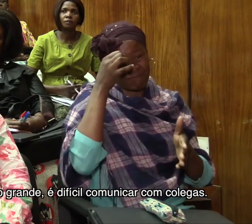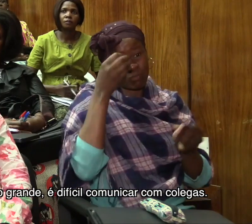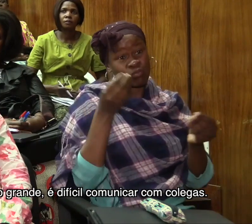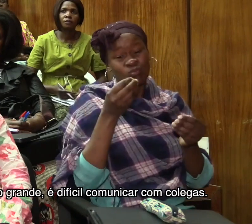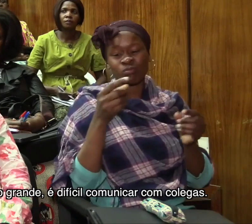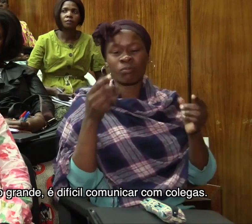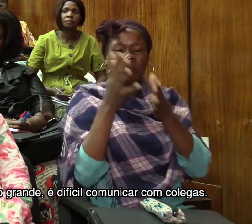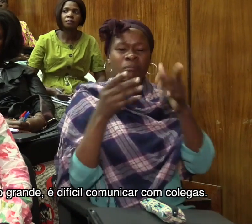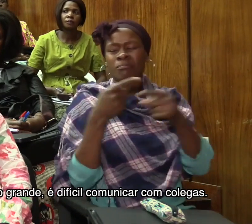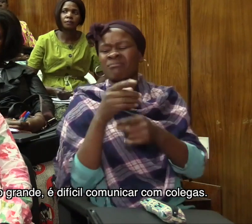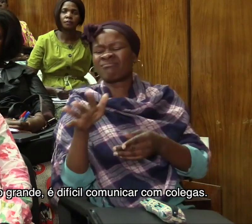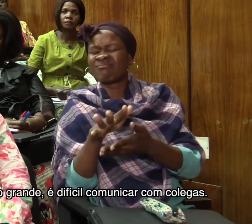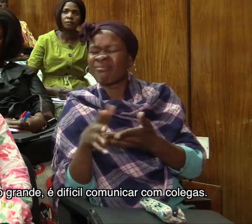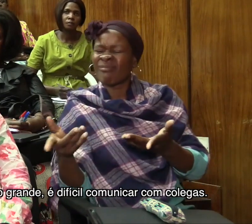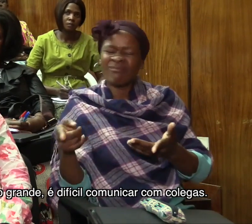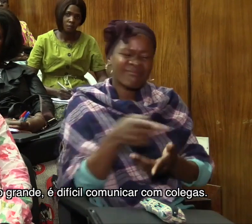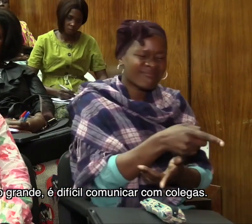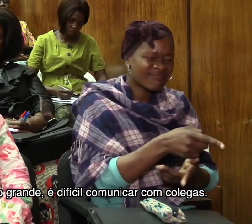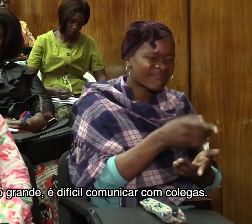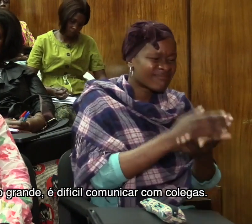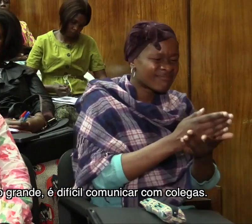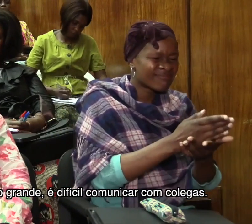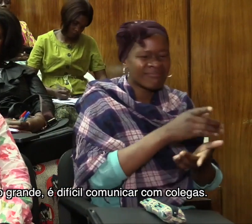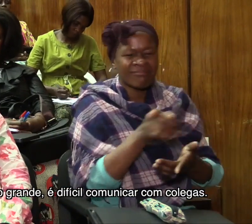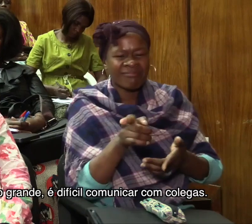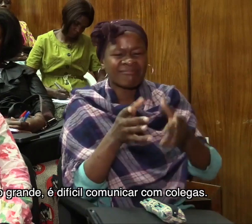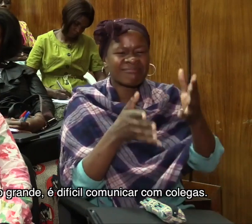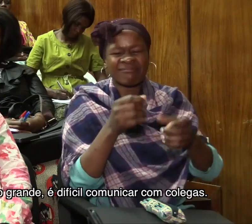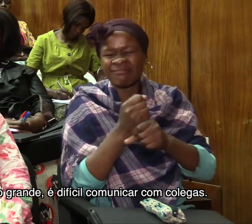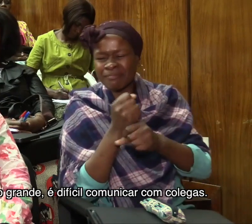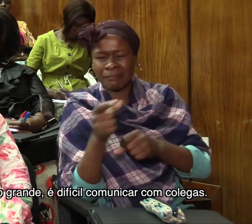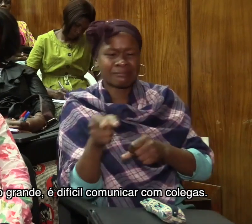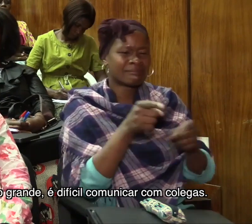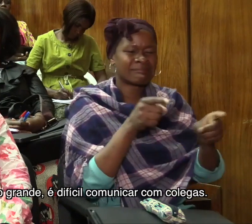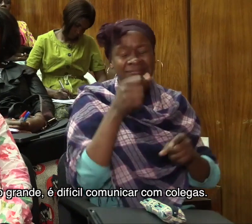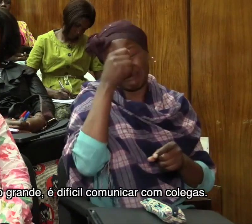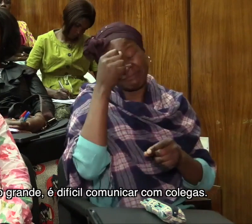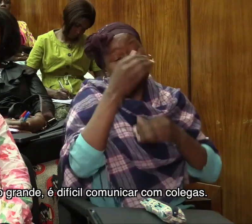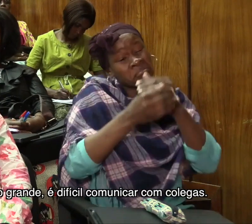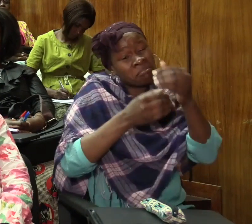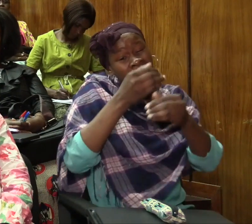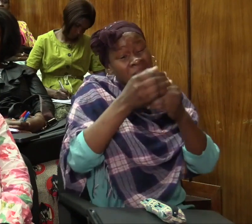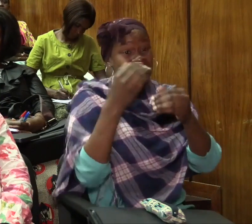uma barreira muito grande, é difícil comunicar junto com colegas.